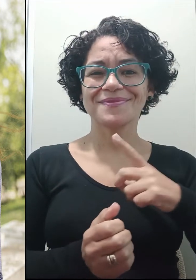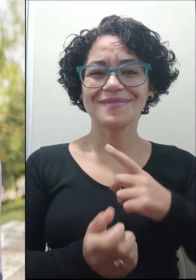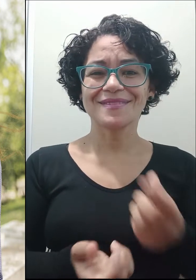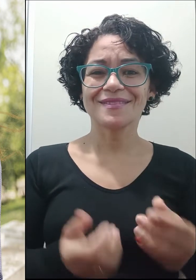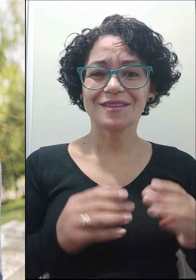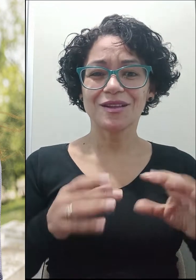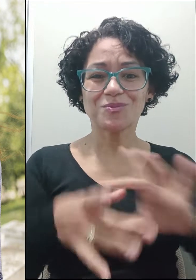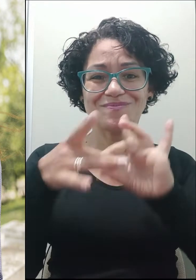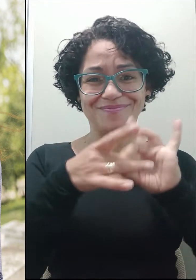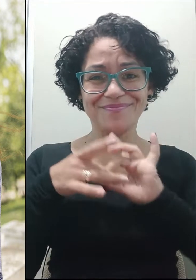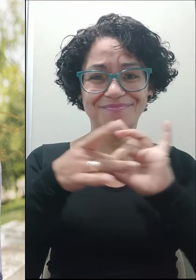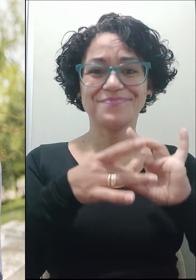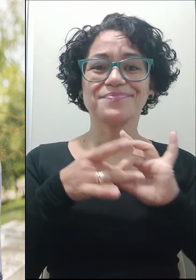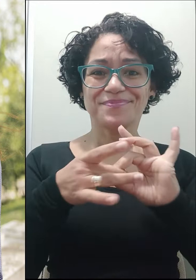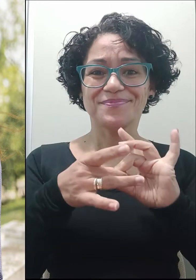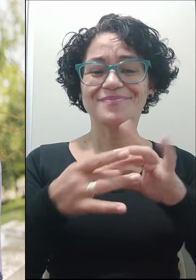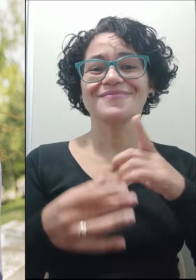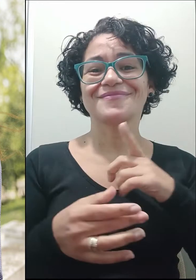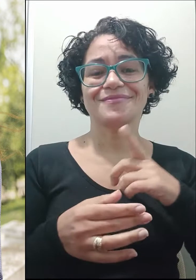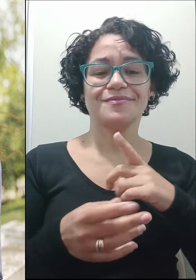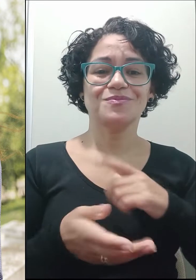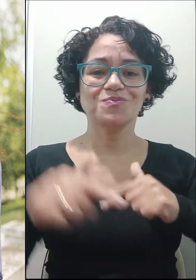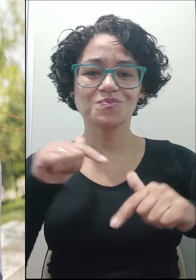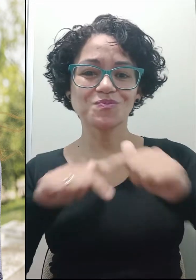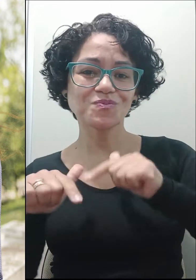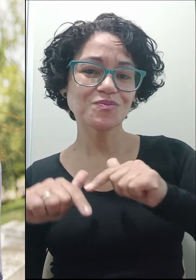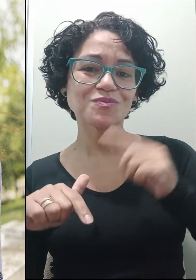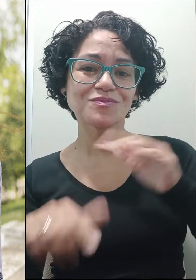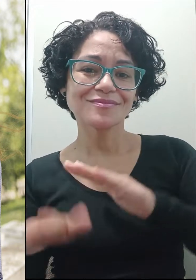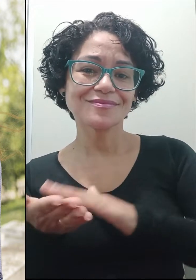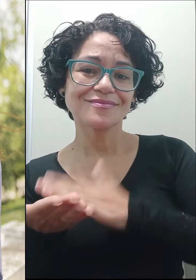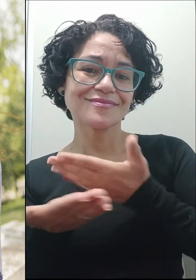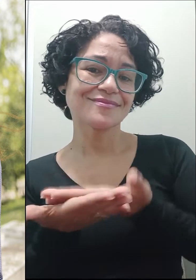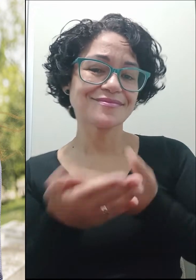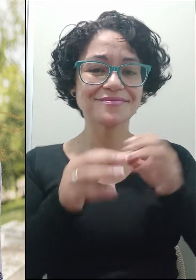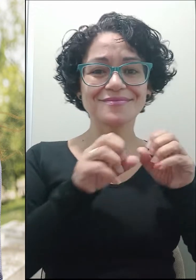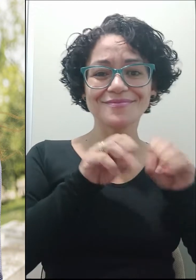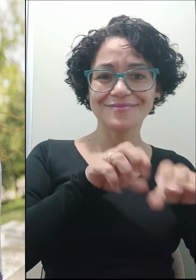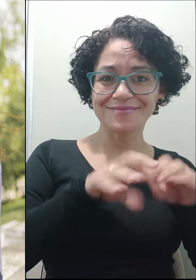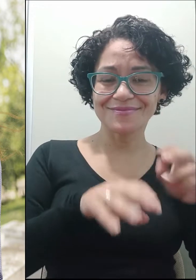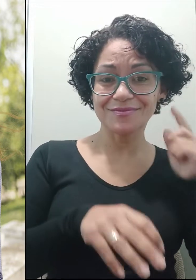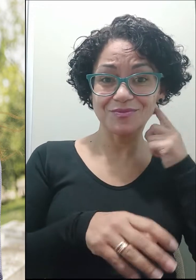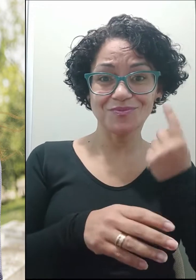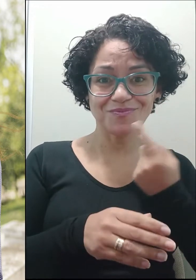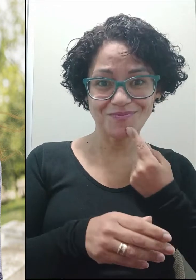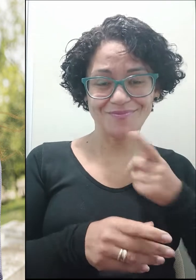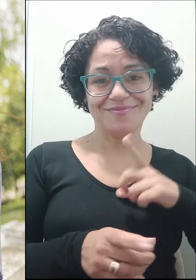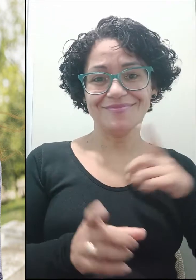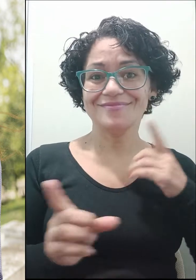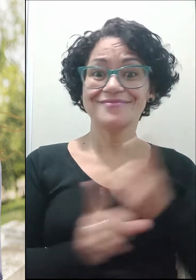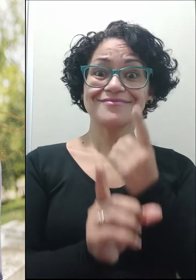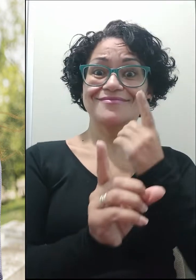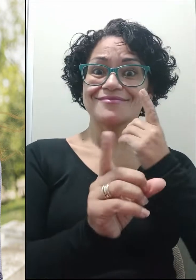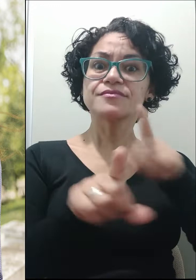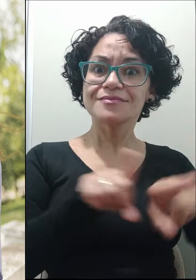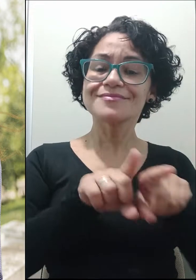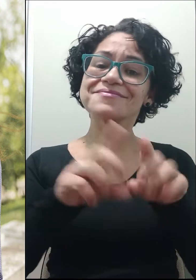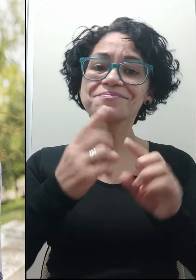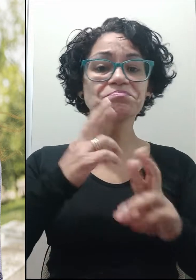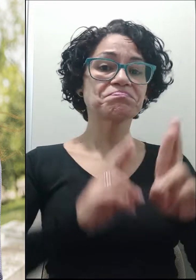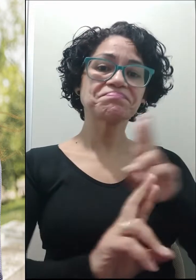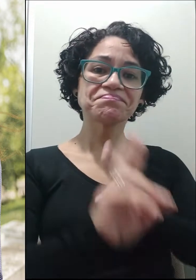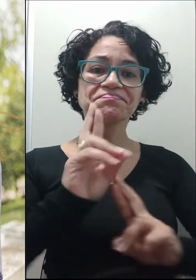se fundem, entrelaçam-se e que em que momento os grupos se encontram e se